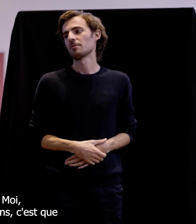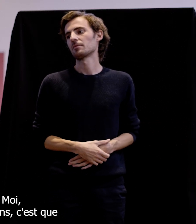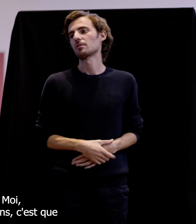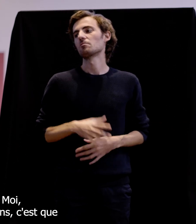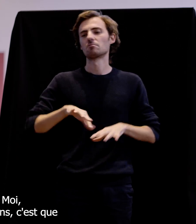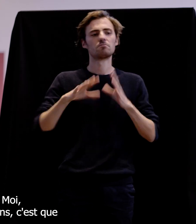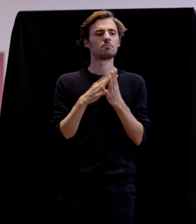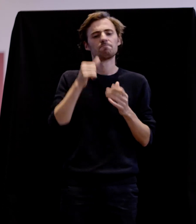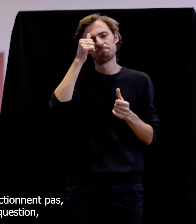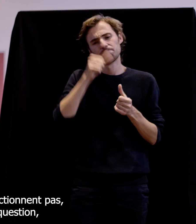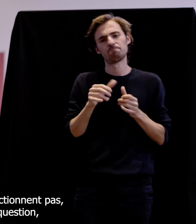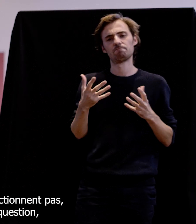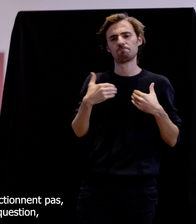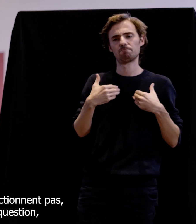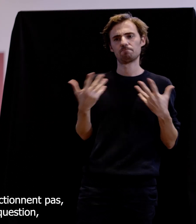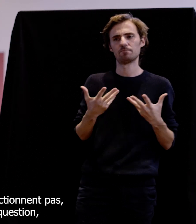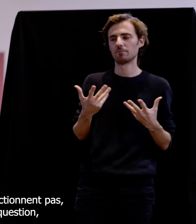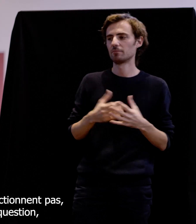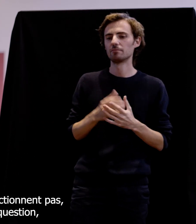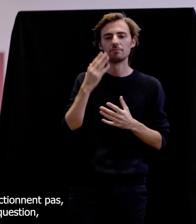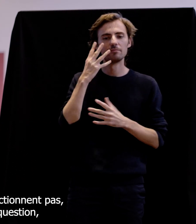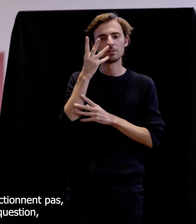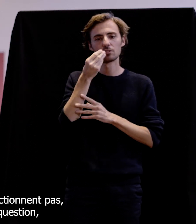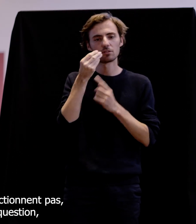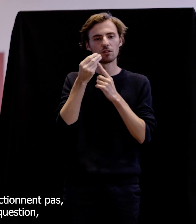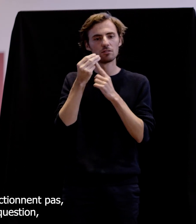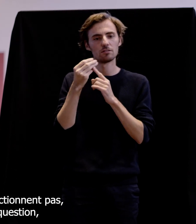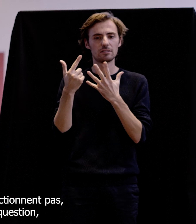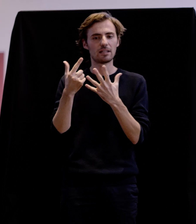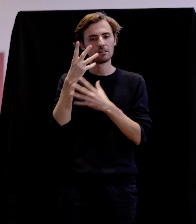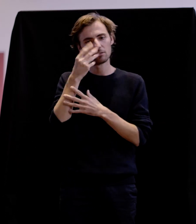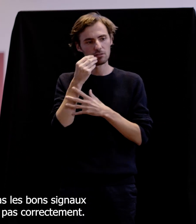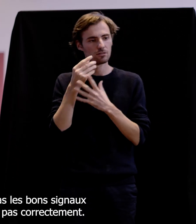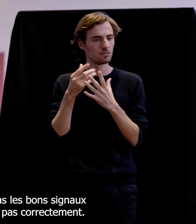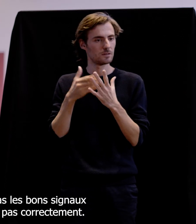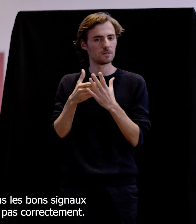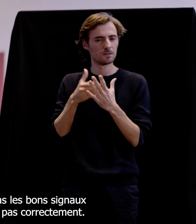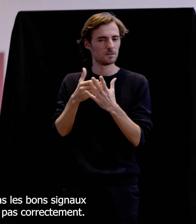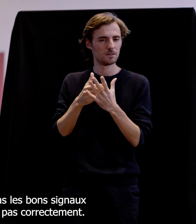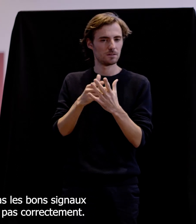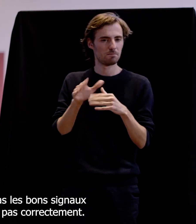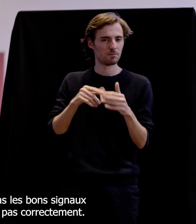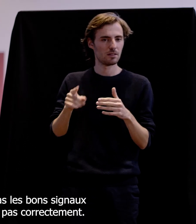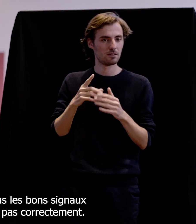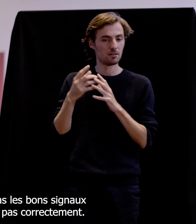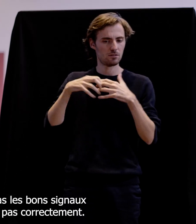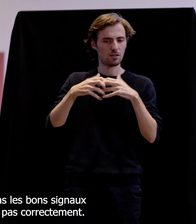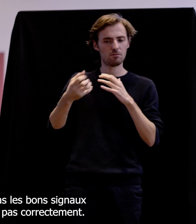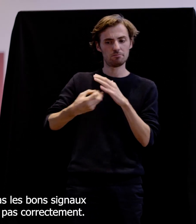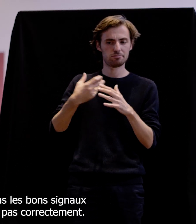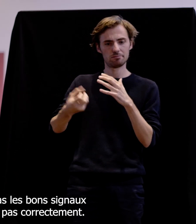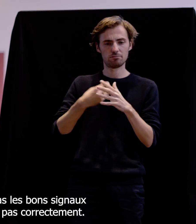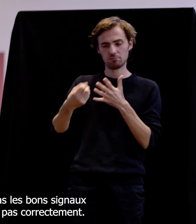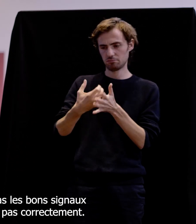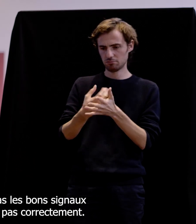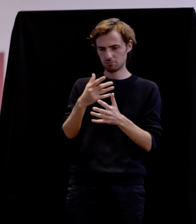j'en retiens, c'est que si les sens ne fonctionnent pas, donc les 7 en question, le cerveau ne reçoit pas les bons signaux et donc ne